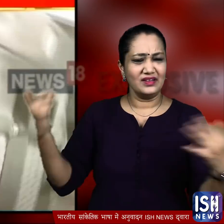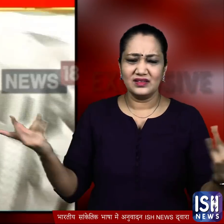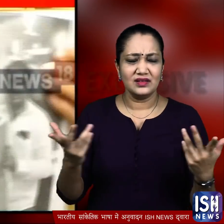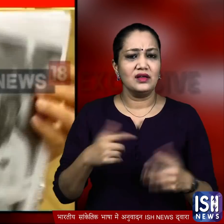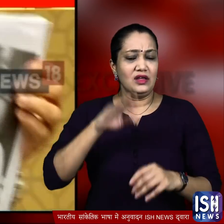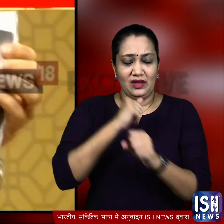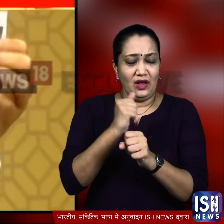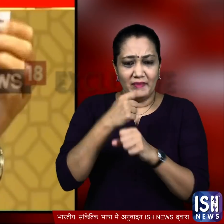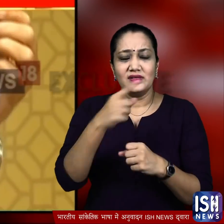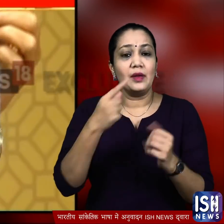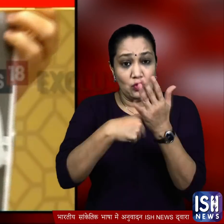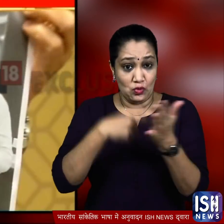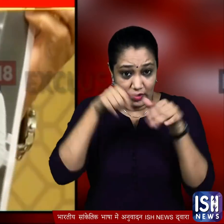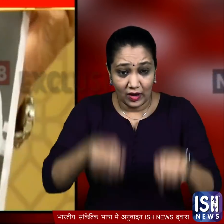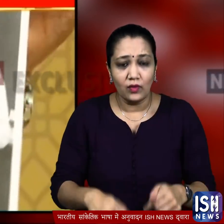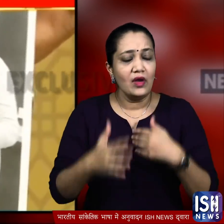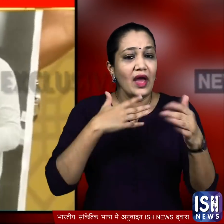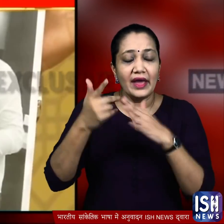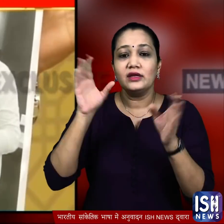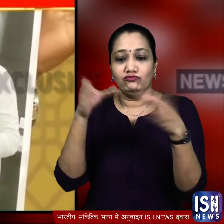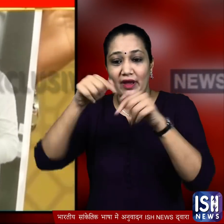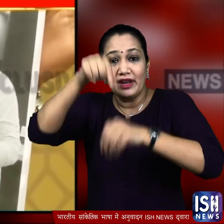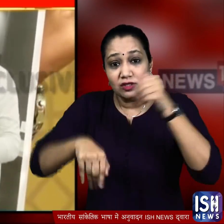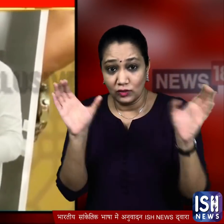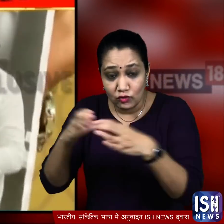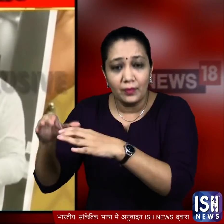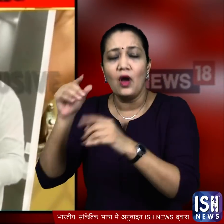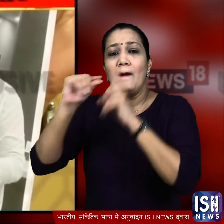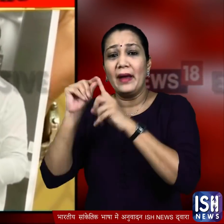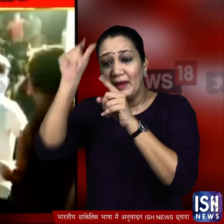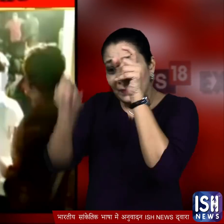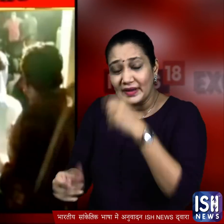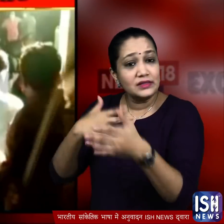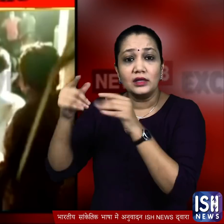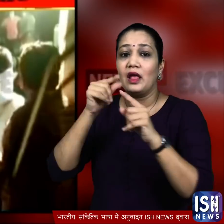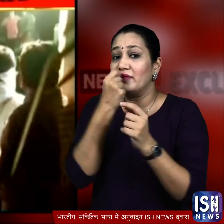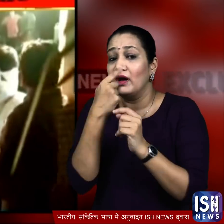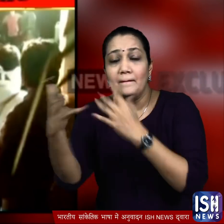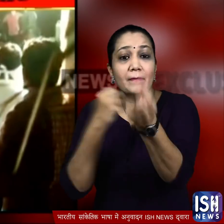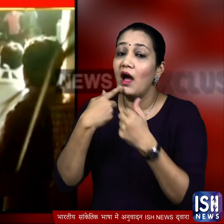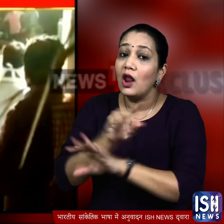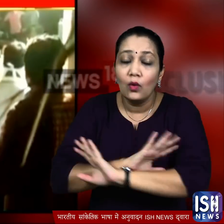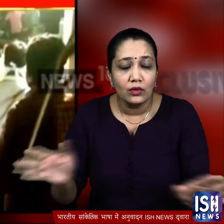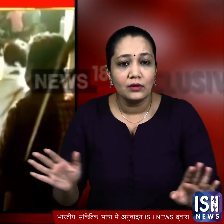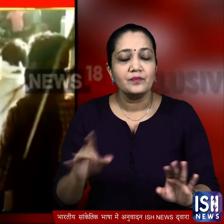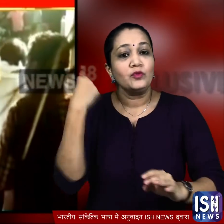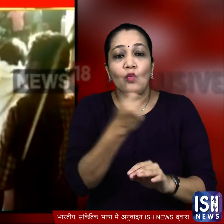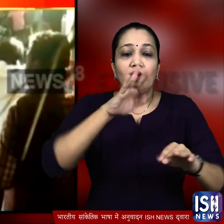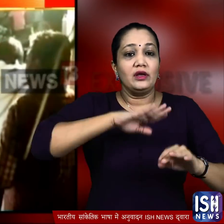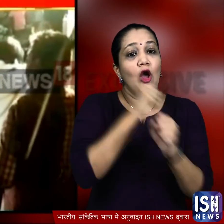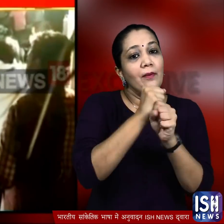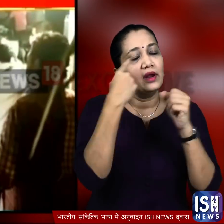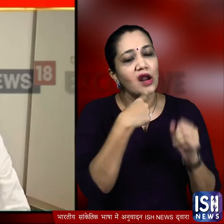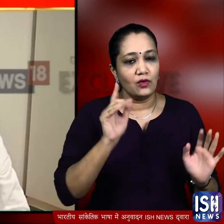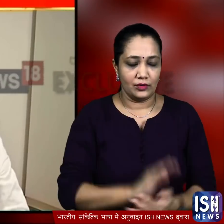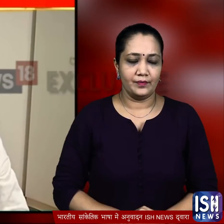कर दिया। सरकार ने दावा किया कि कानून के मुताबिक कोई राजनीतिक पार्टी या कोई निजी व्यक्ति दवा नहीं खरीद सकता, इसका अधिकार केवल राज्य